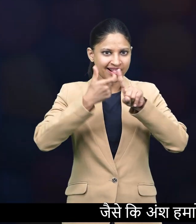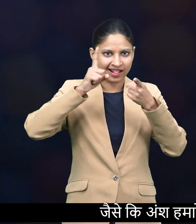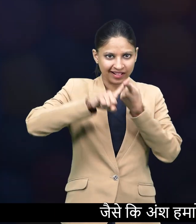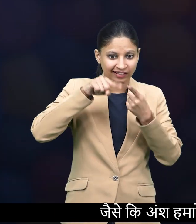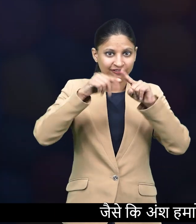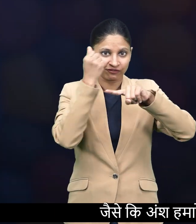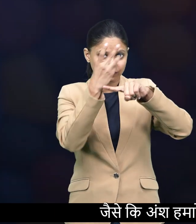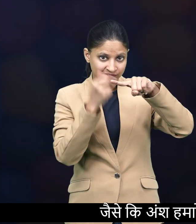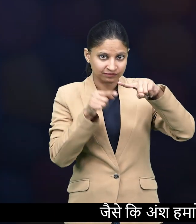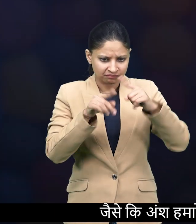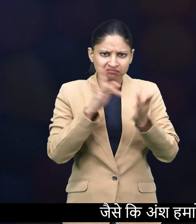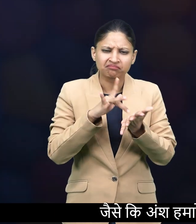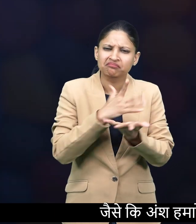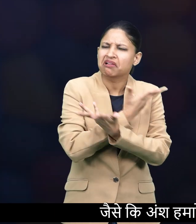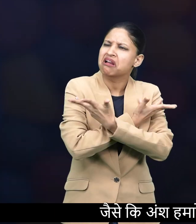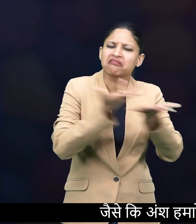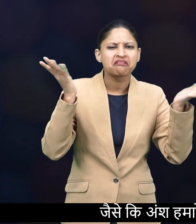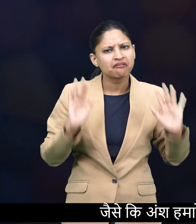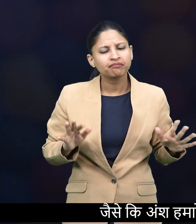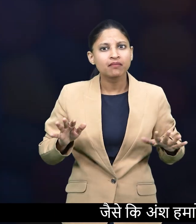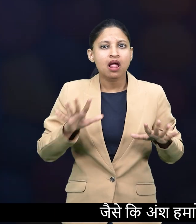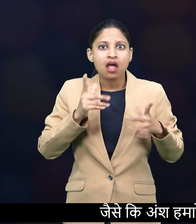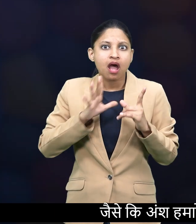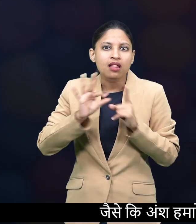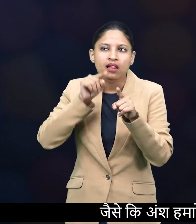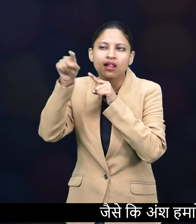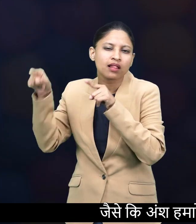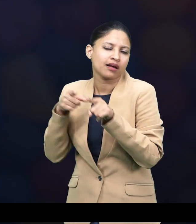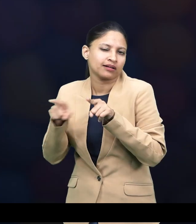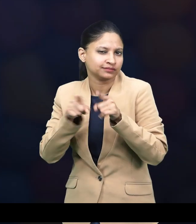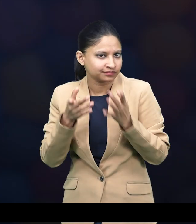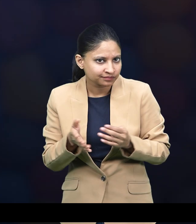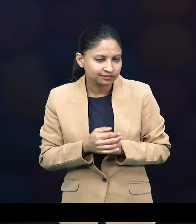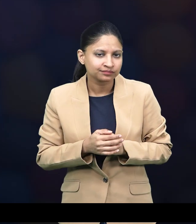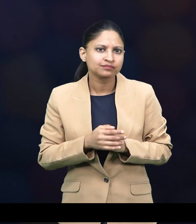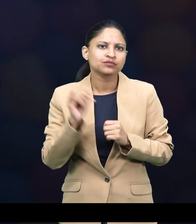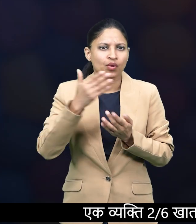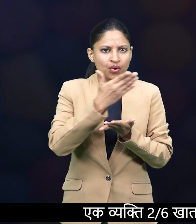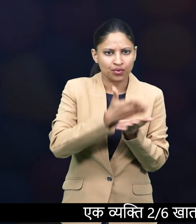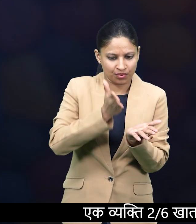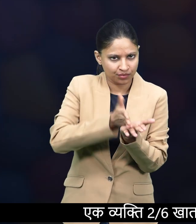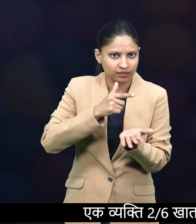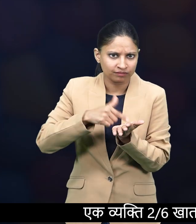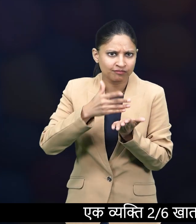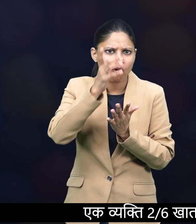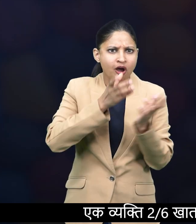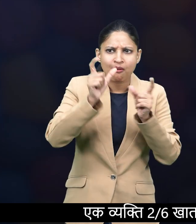जैसे कि अंश हमारे वास्तविक जीवन में सर्वत्र विद्यमान है। केक बांटना। एक